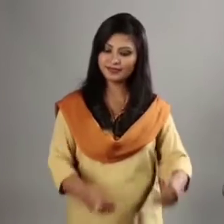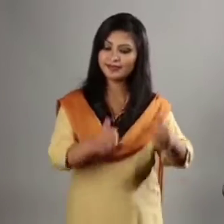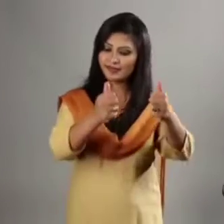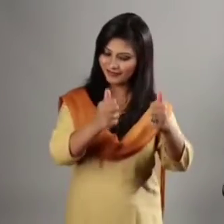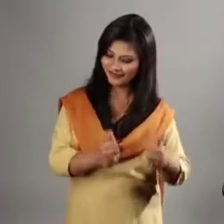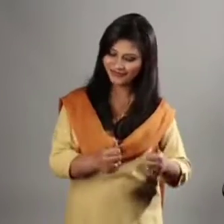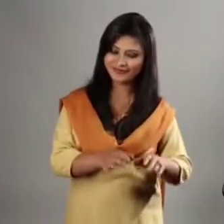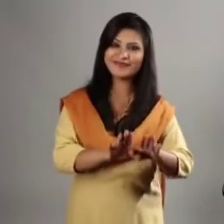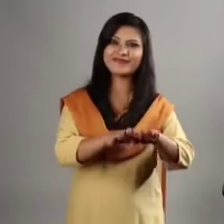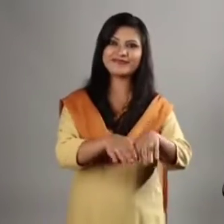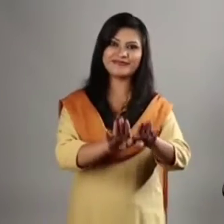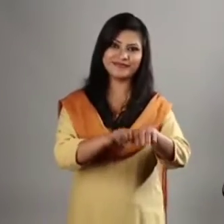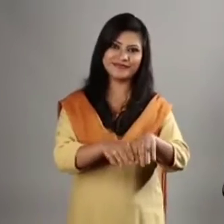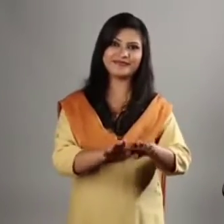झूलने वाली कुर्सी.